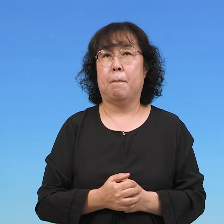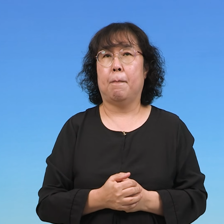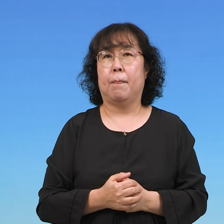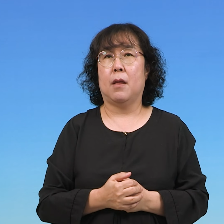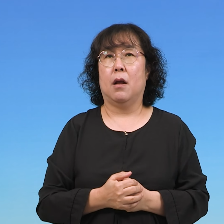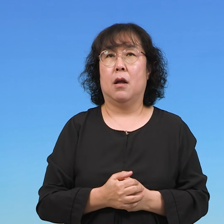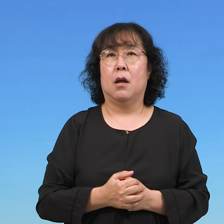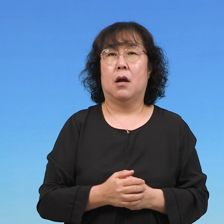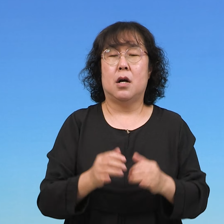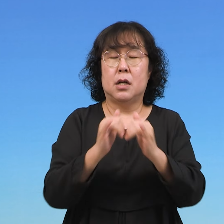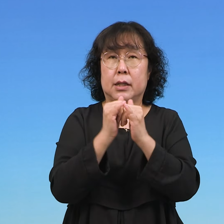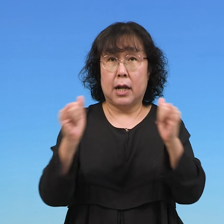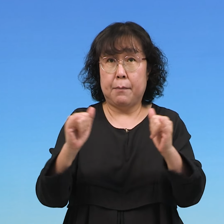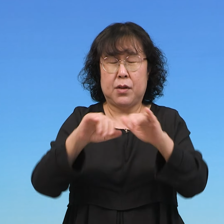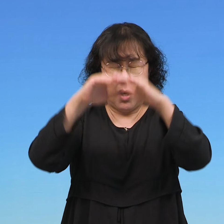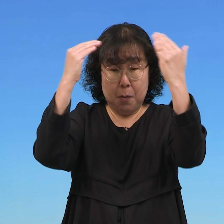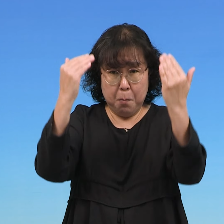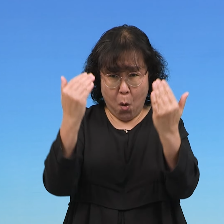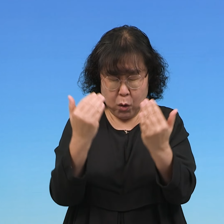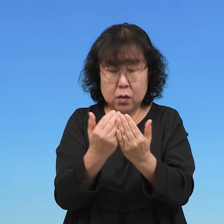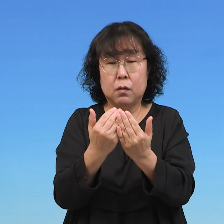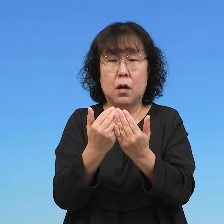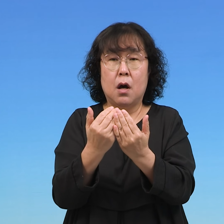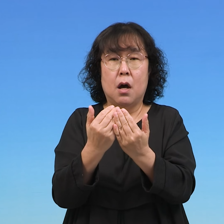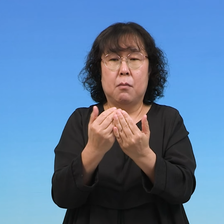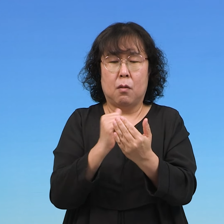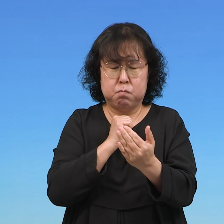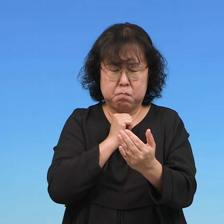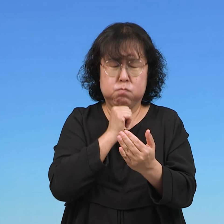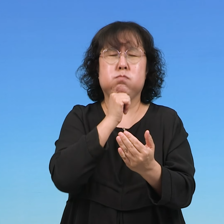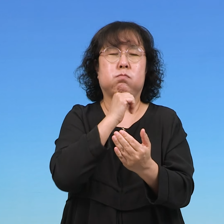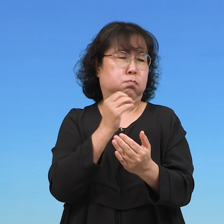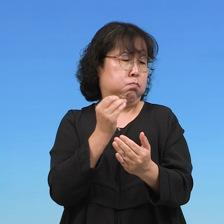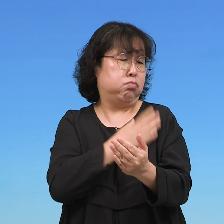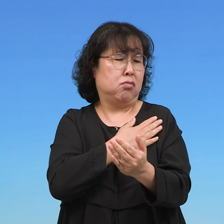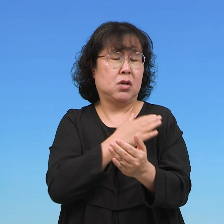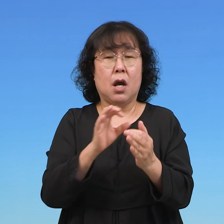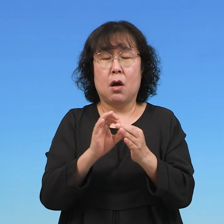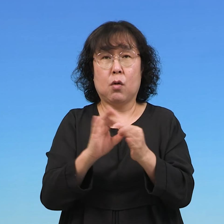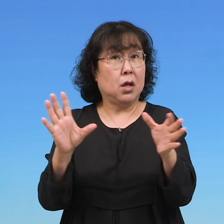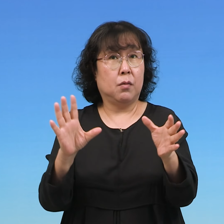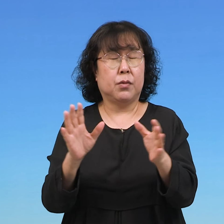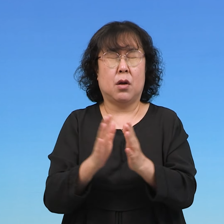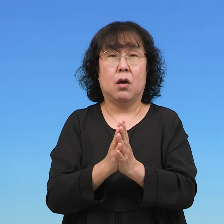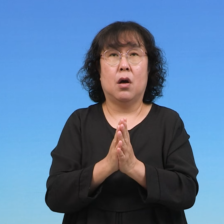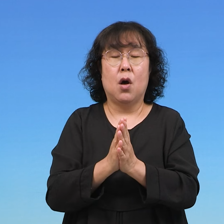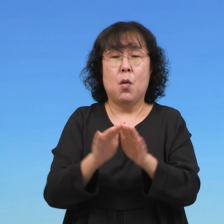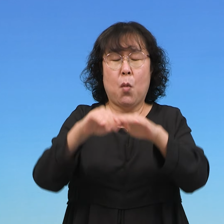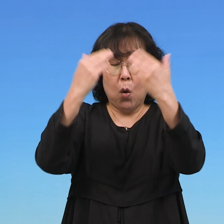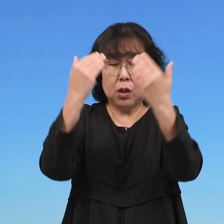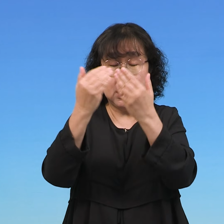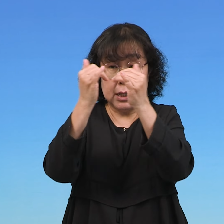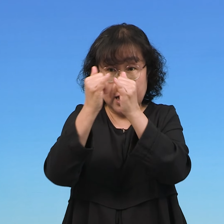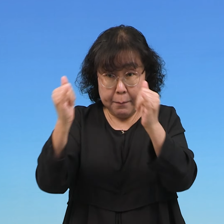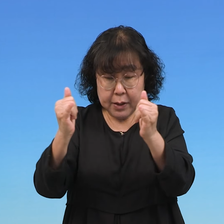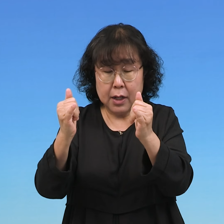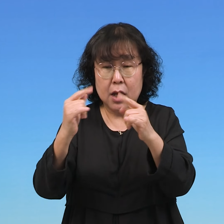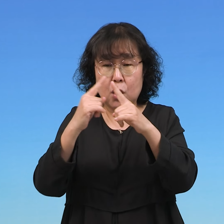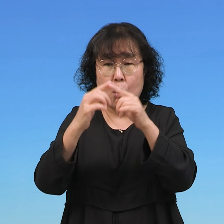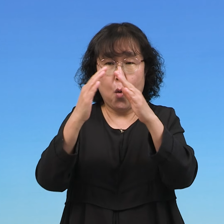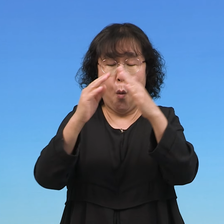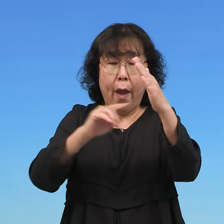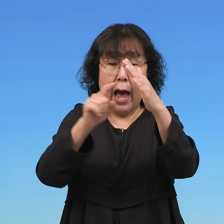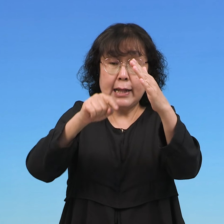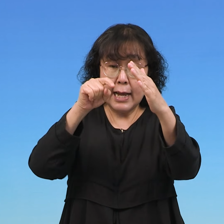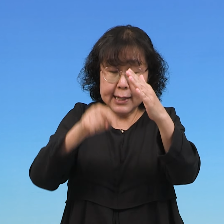않고 모든 성도님들이 하나님의 환대를 교회에서 누리게 되기를 바랍니다. 그리고 그